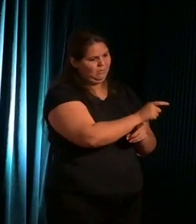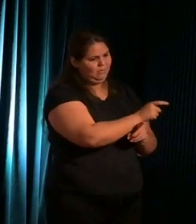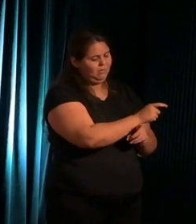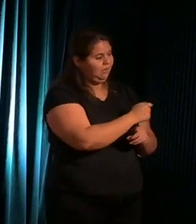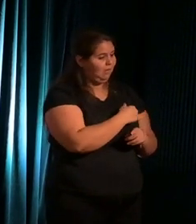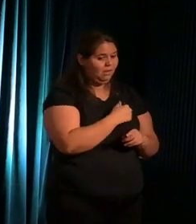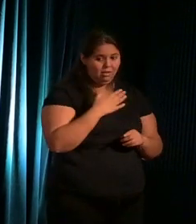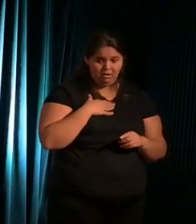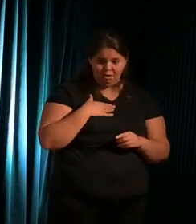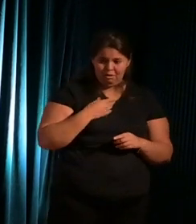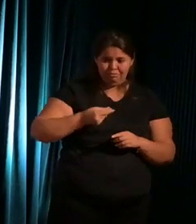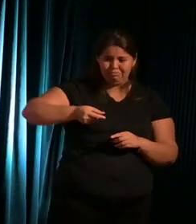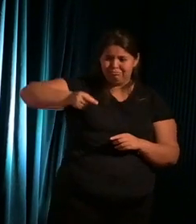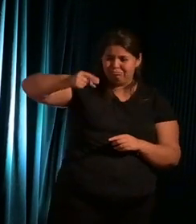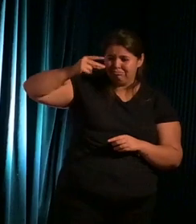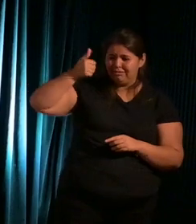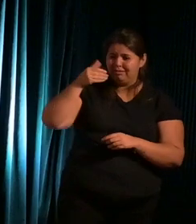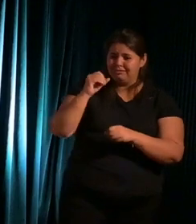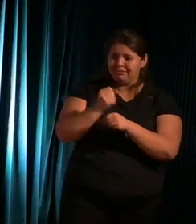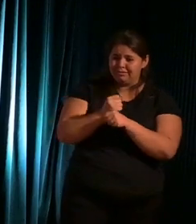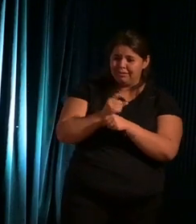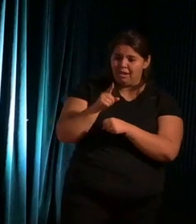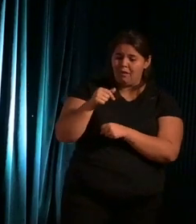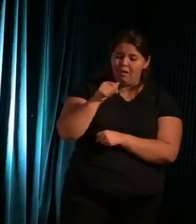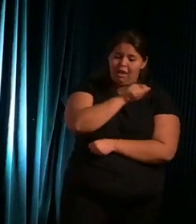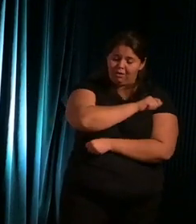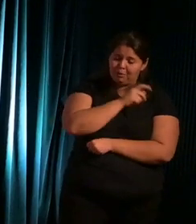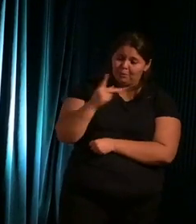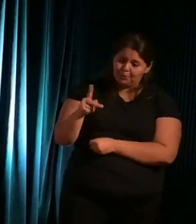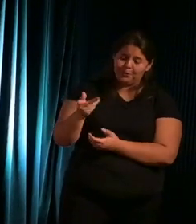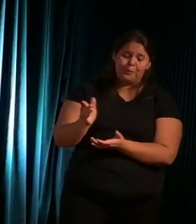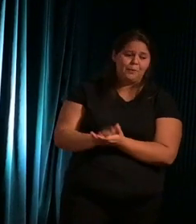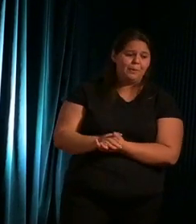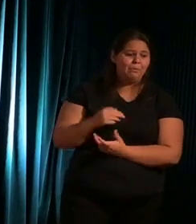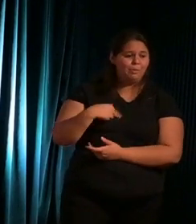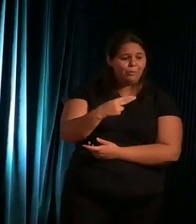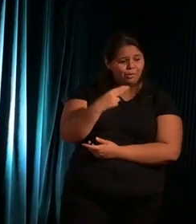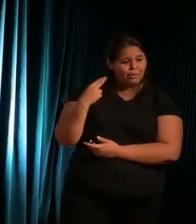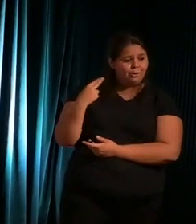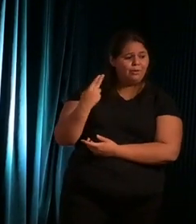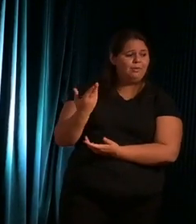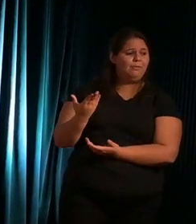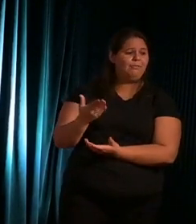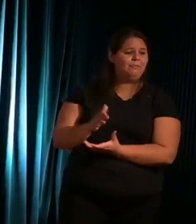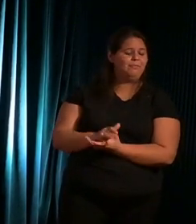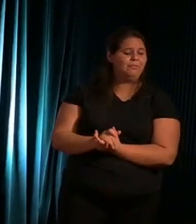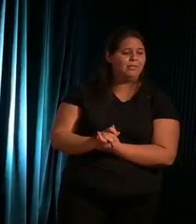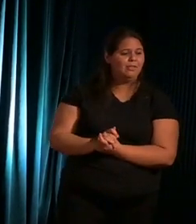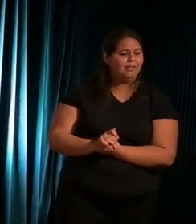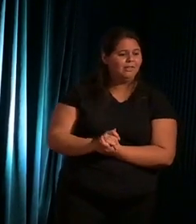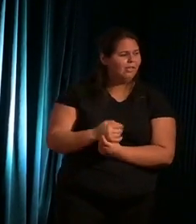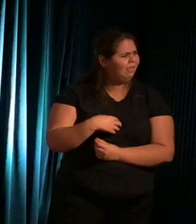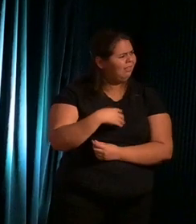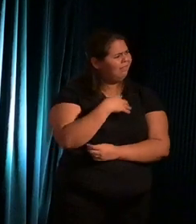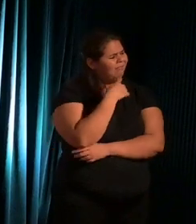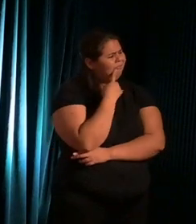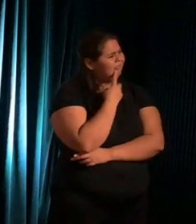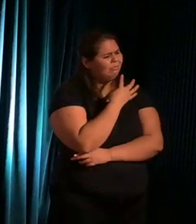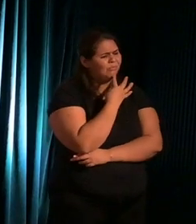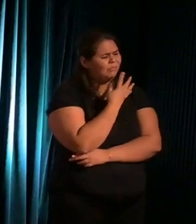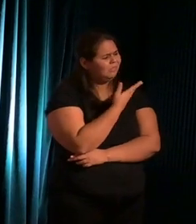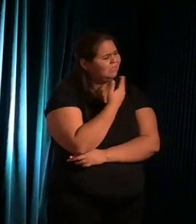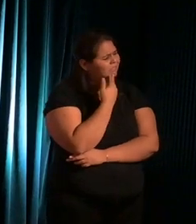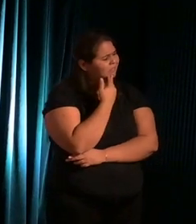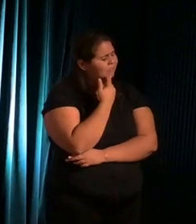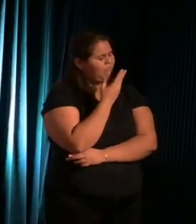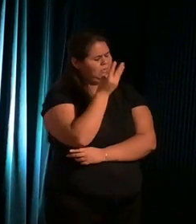sua aluna 10 anos passado. Eu sou fulana de tal. Eu também não reconheci.